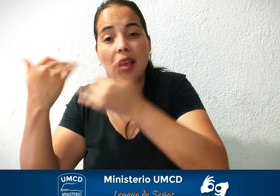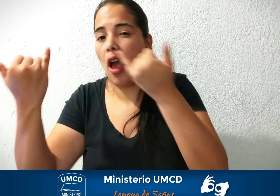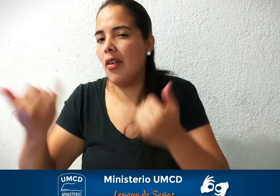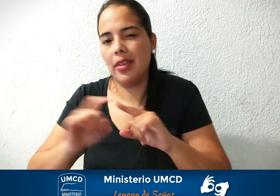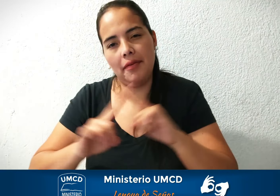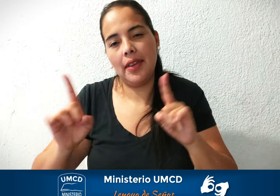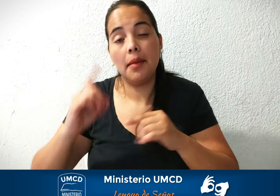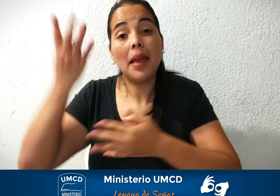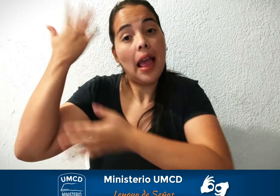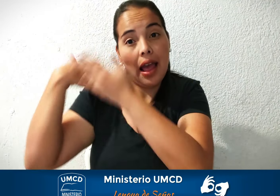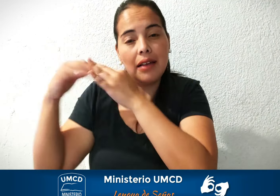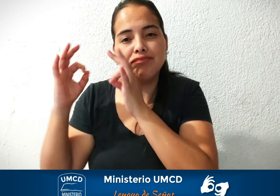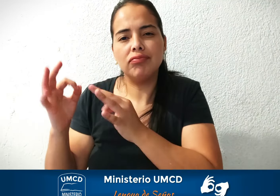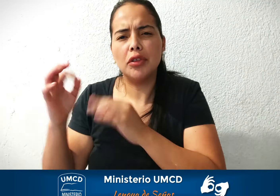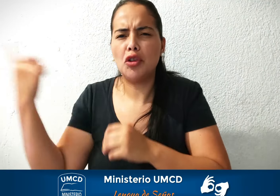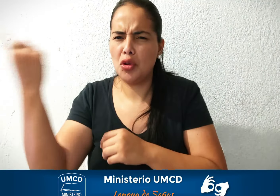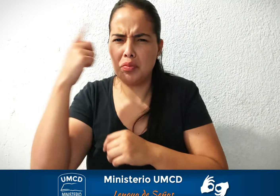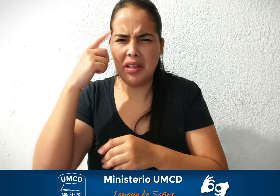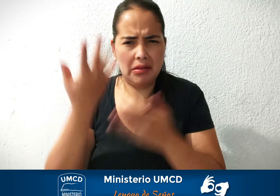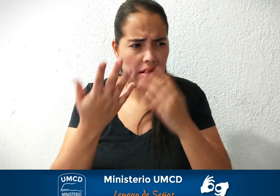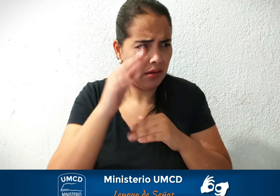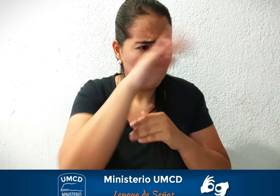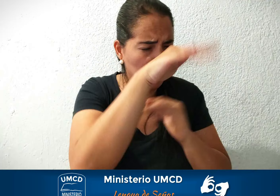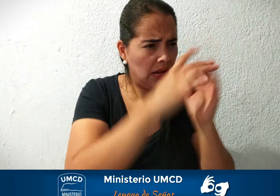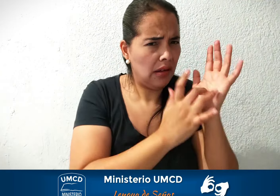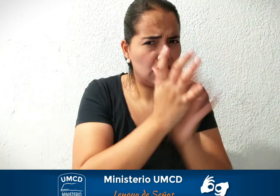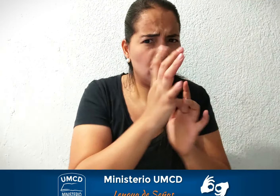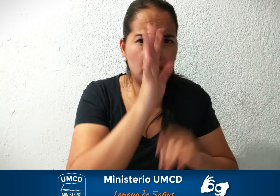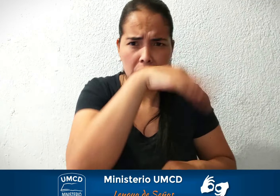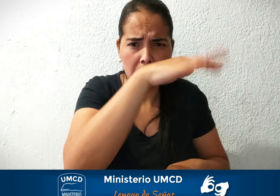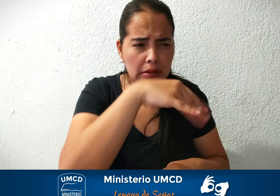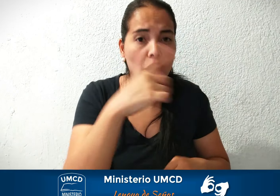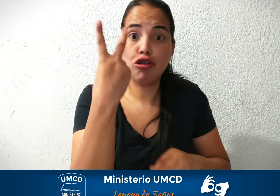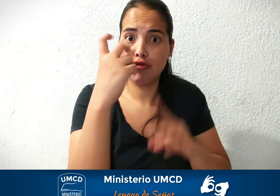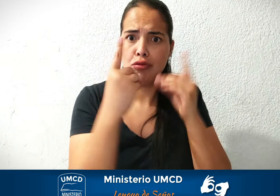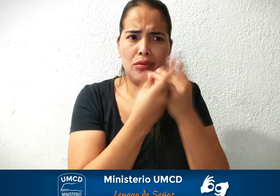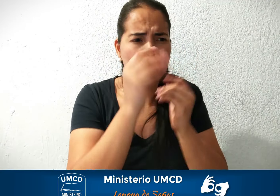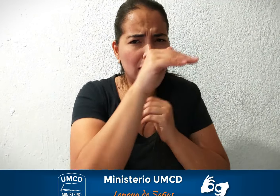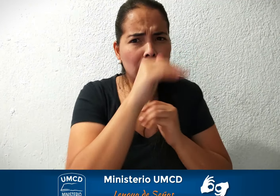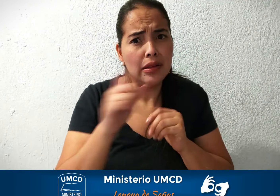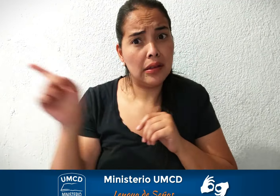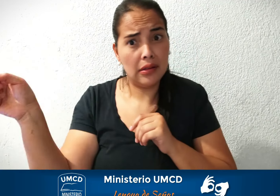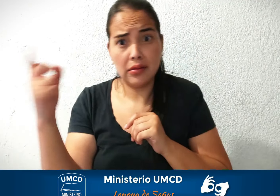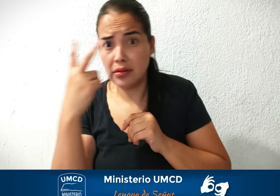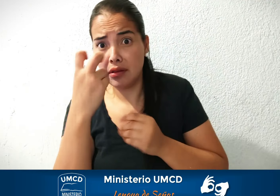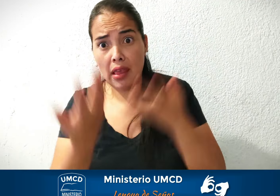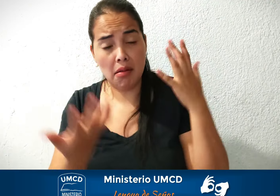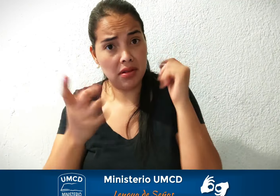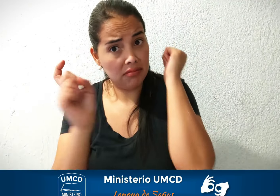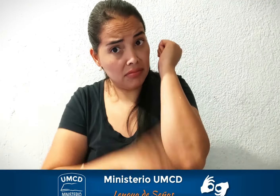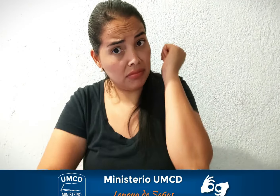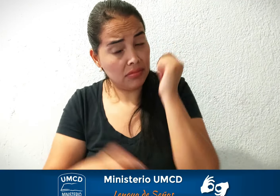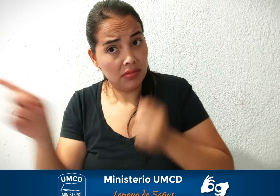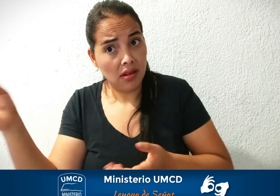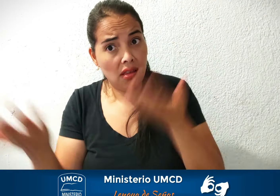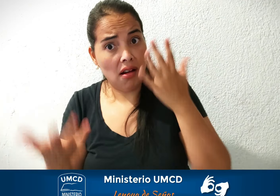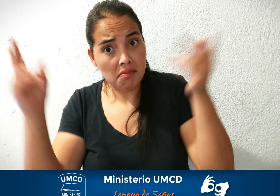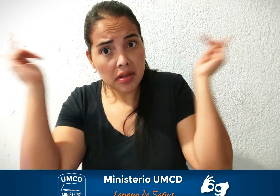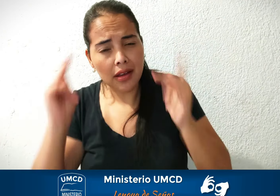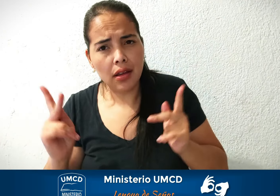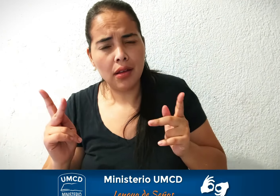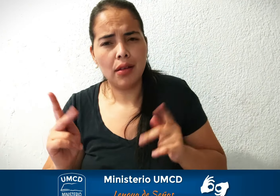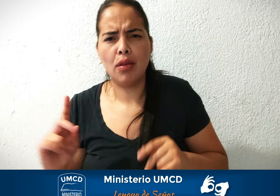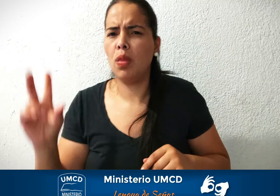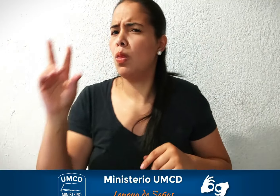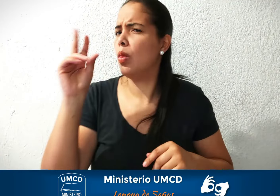él frente a su enfermedad. Pues en este caso, era muy extraño que este